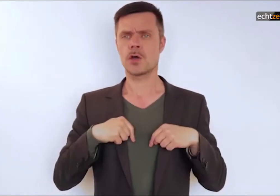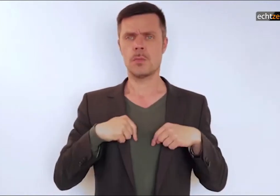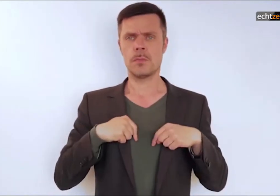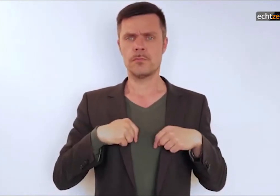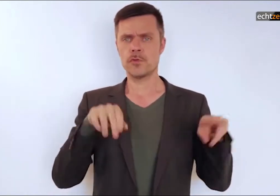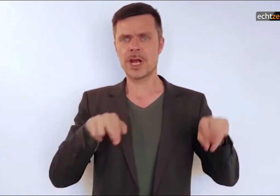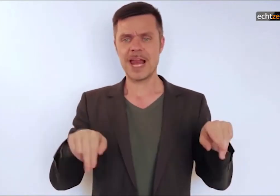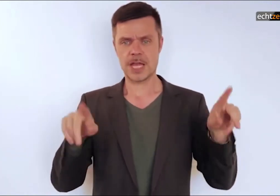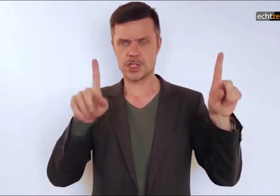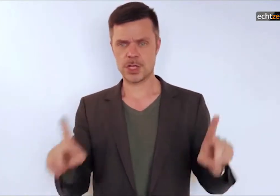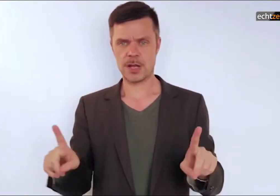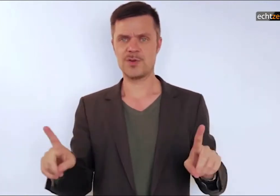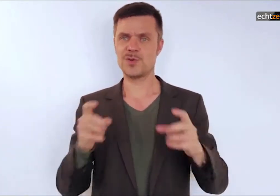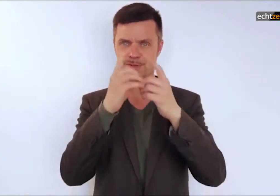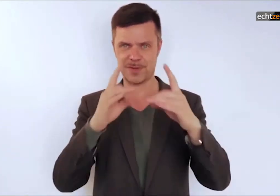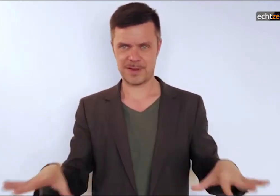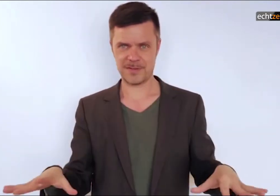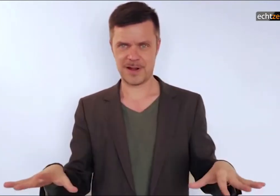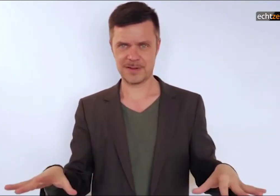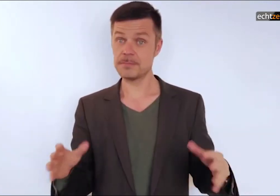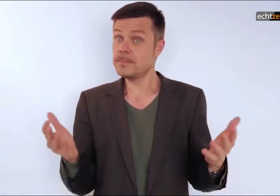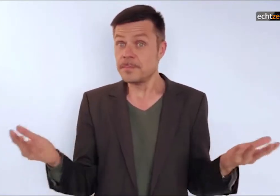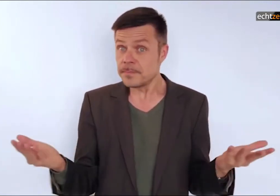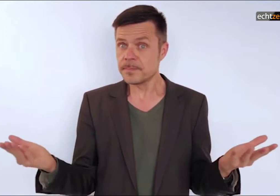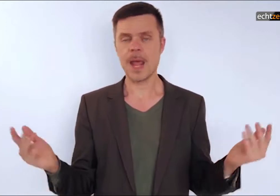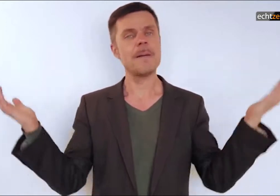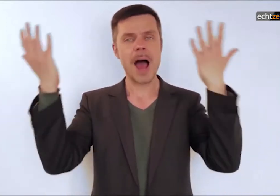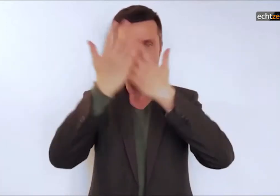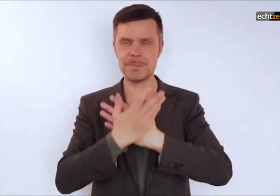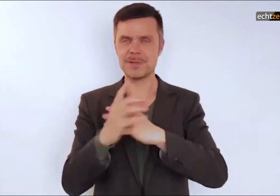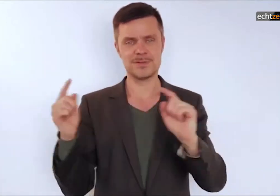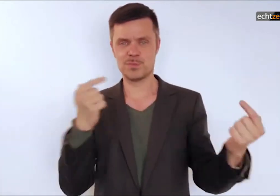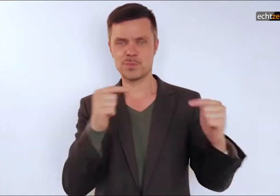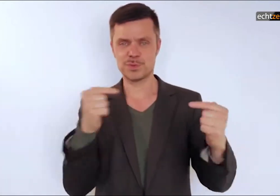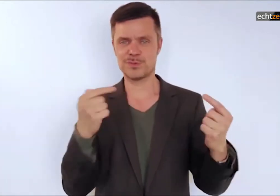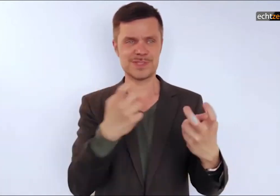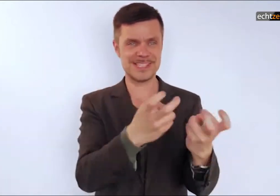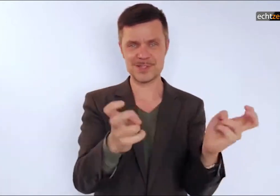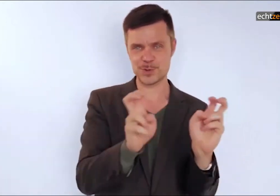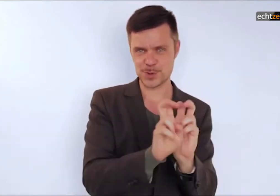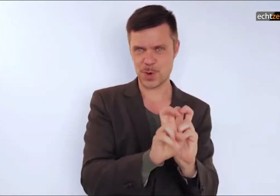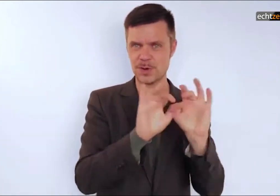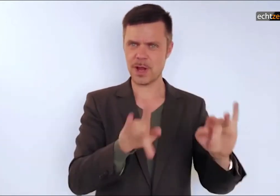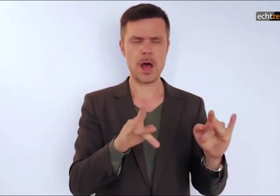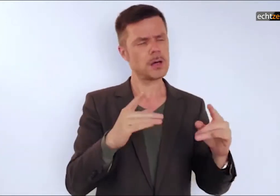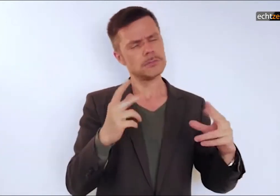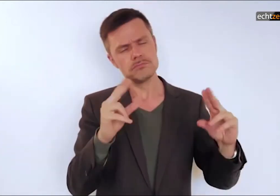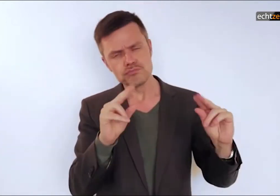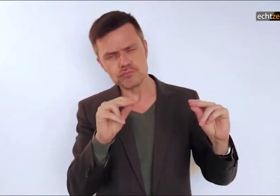des Gesellschaftsklimatags wird in einer Podiumsdiskussion der nächste Schritt in der Debatte um Integration, Rechte,